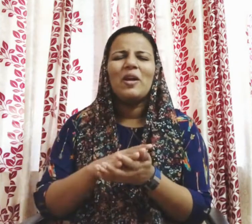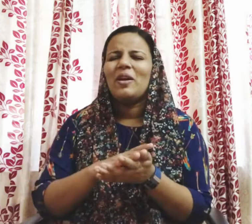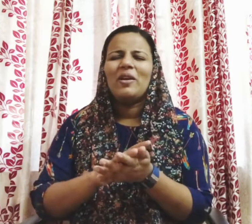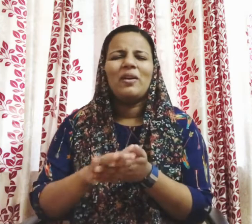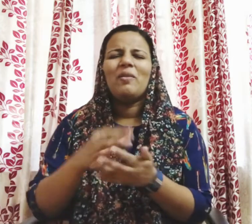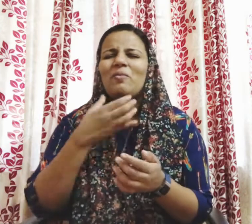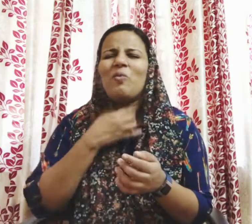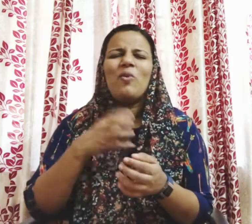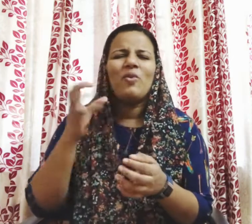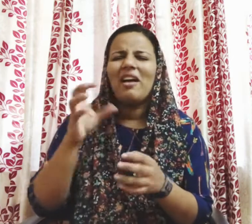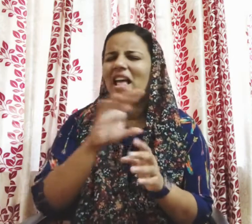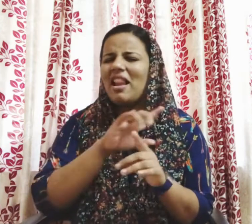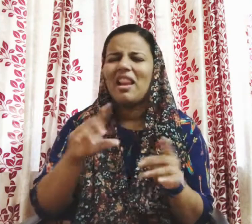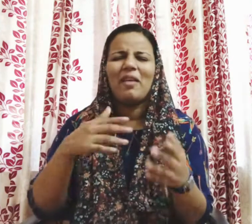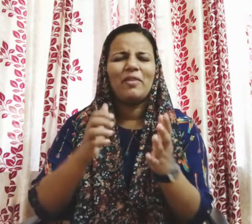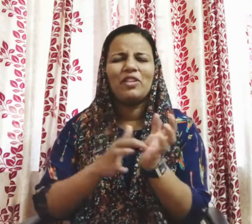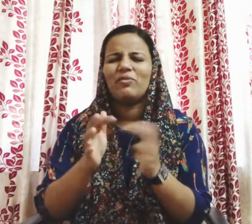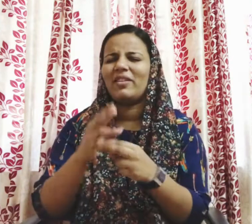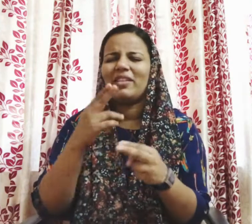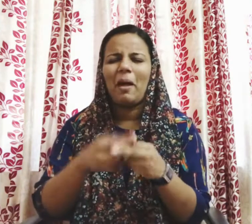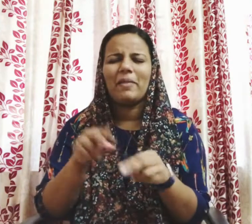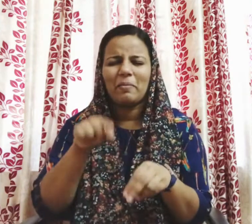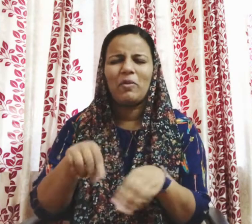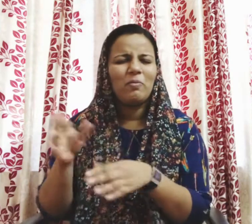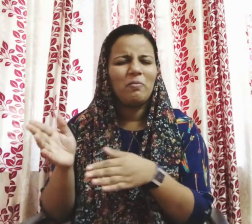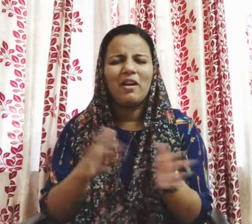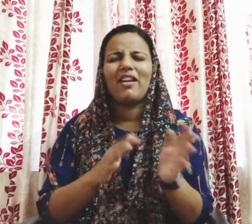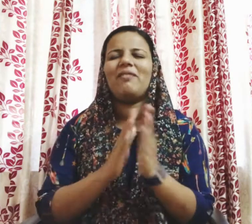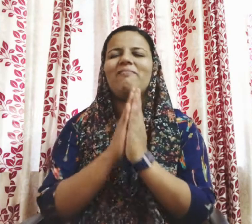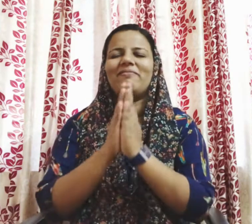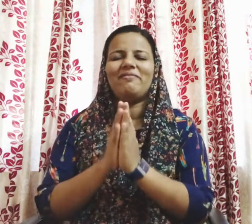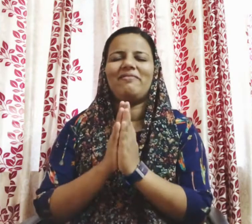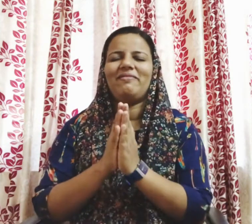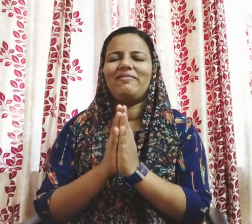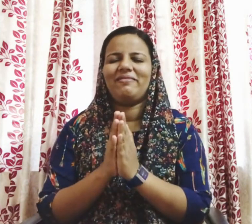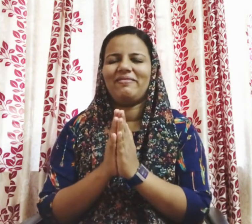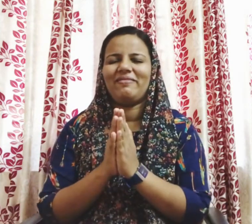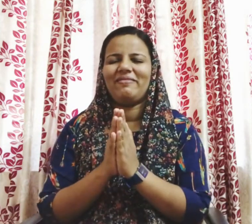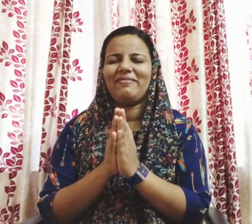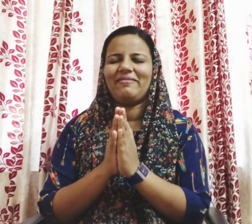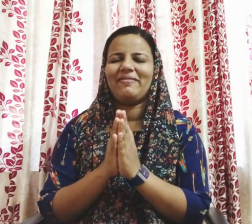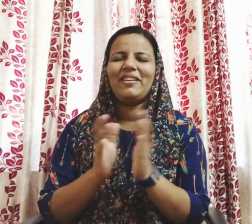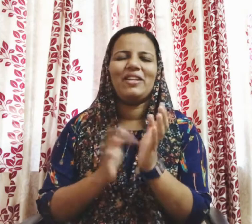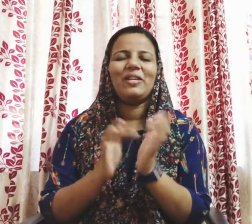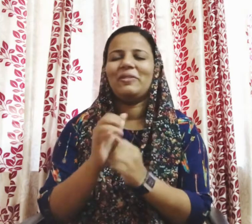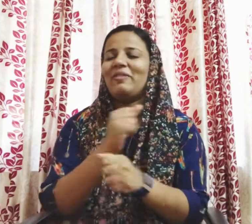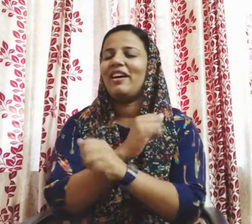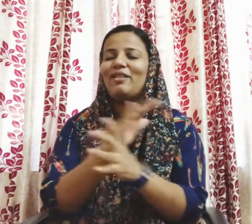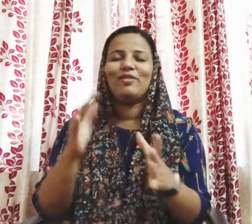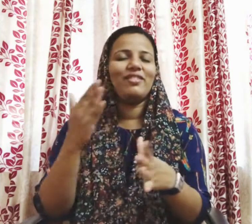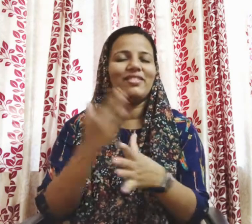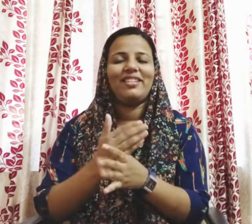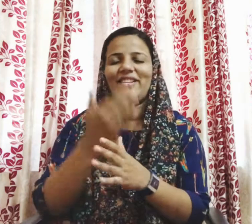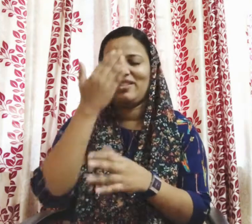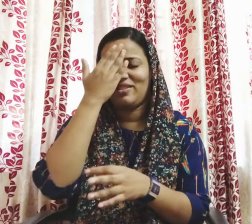ആമേൻ, തൊണ്ടയ്ക്കുള്ള മുഴകൾ യേശുവിൻ്റെ നാമത്തിൽ അപ്രത്യക്ഷമാകട്ടെ. ഹല്ലേലൂയ. കർത്താവ് അത്ഭുതം ചെയ്തിരിക്കുന്നതിനായിട്ട് സ്തോത്രം